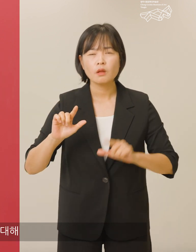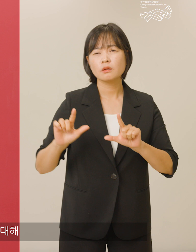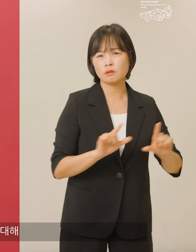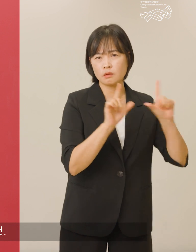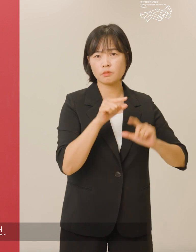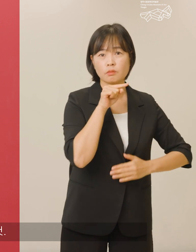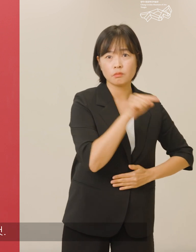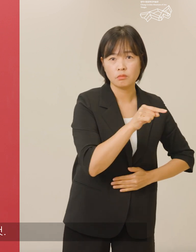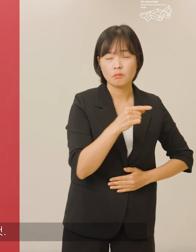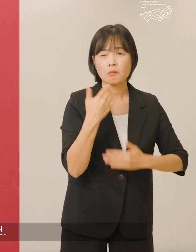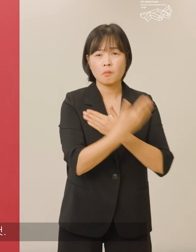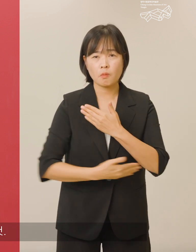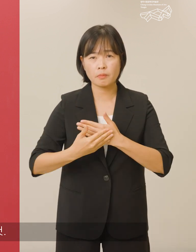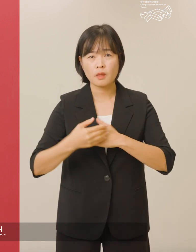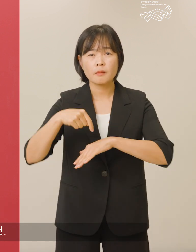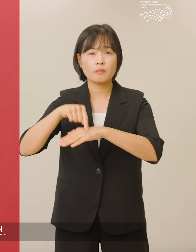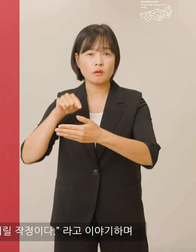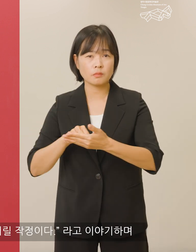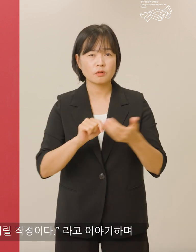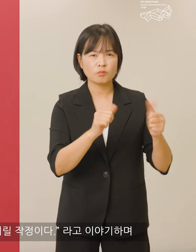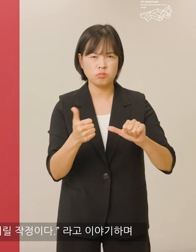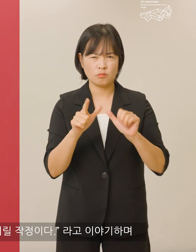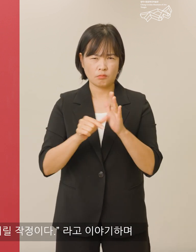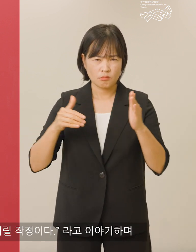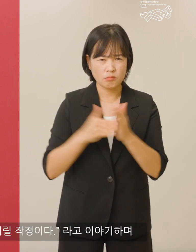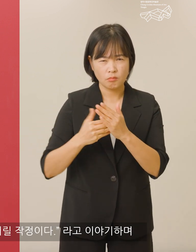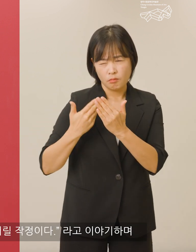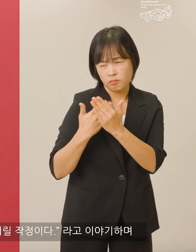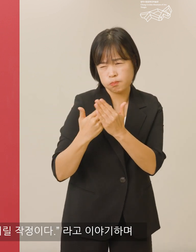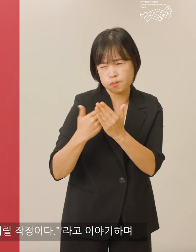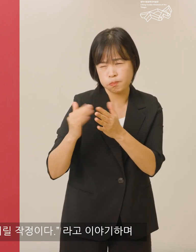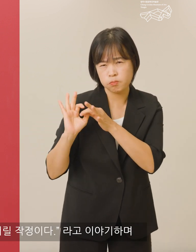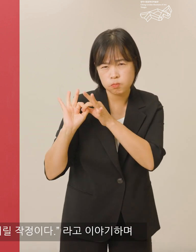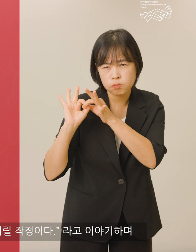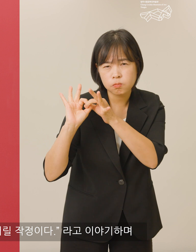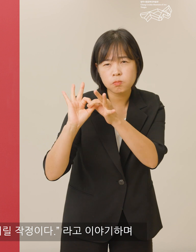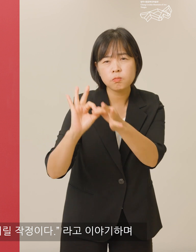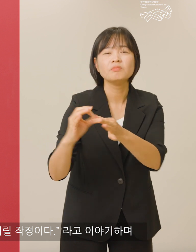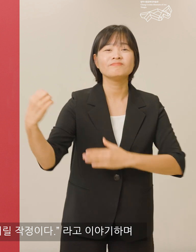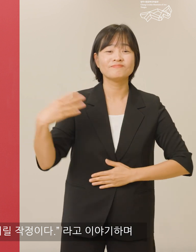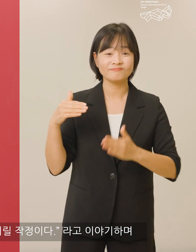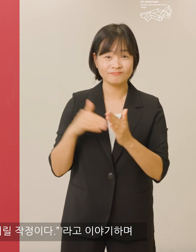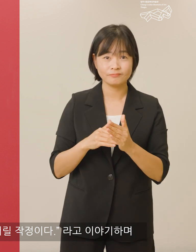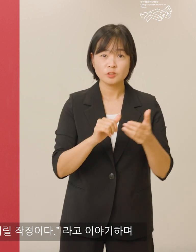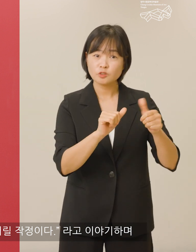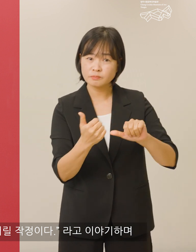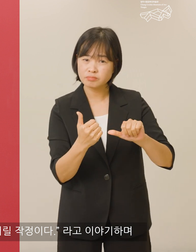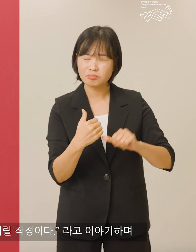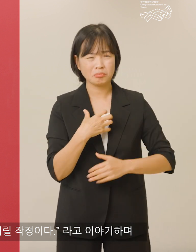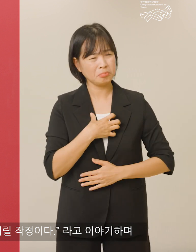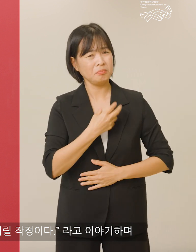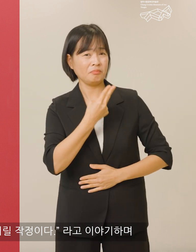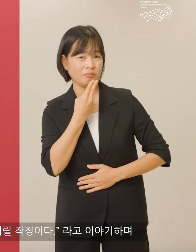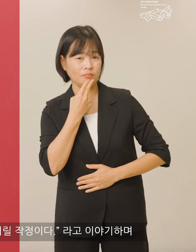대해 산다는 것은 소모하는 것, 나는 내 몸과 마음을 죽을 때까지 그림을 그려 다 써버릴